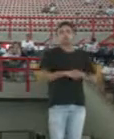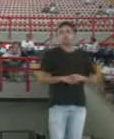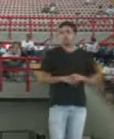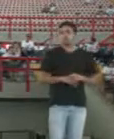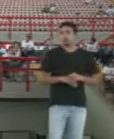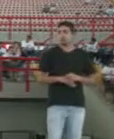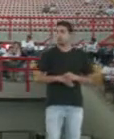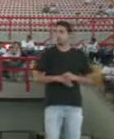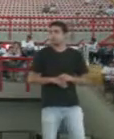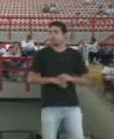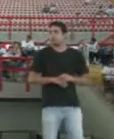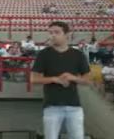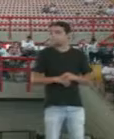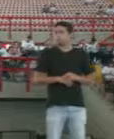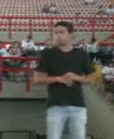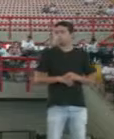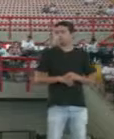aí.